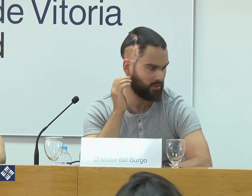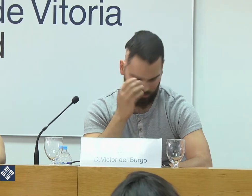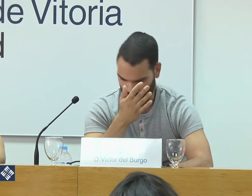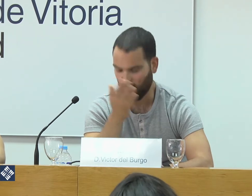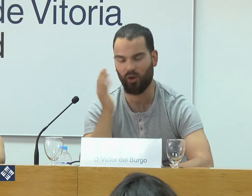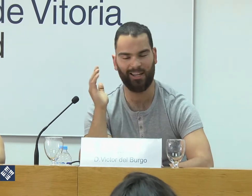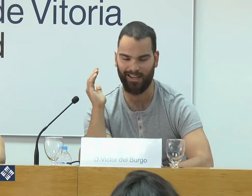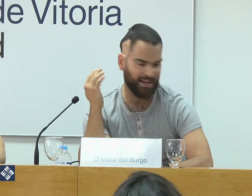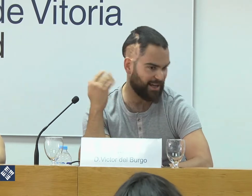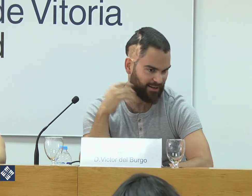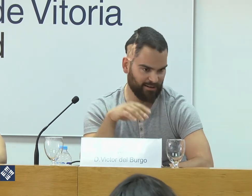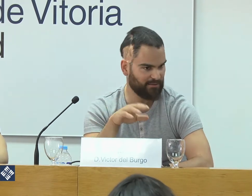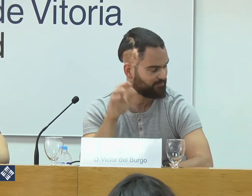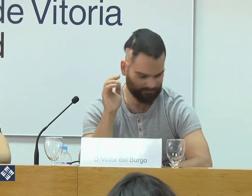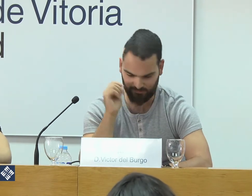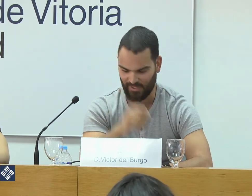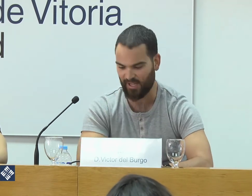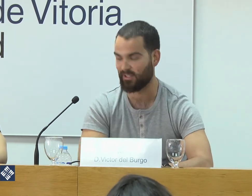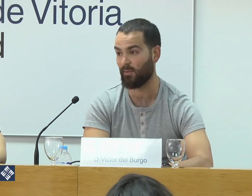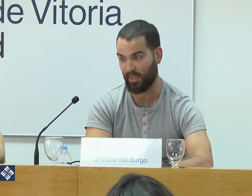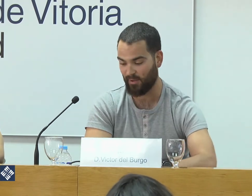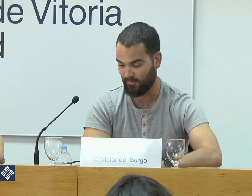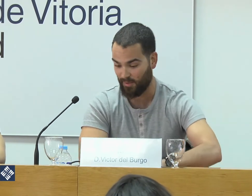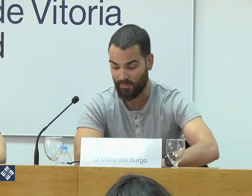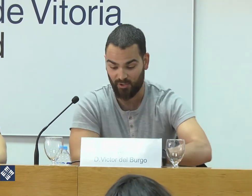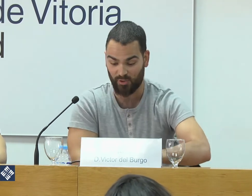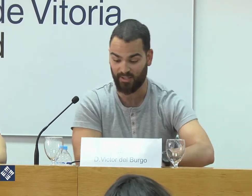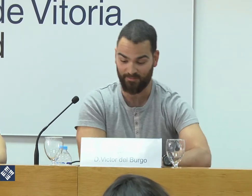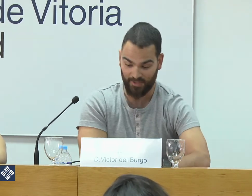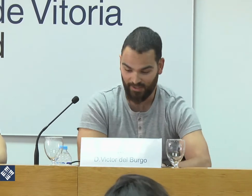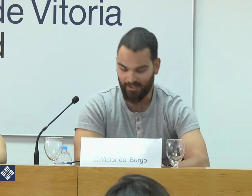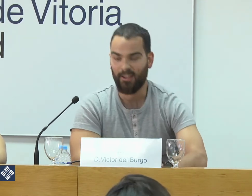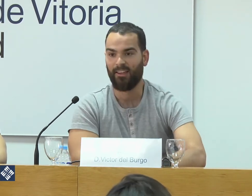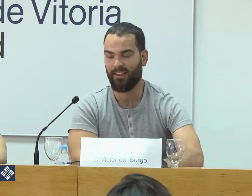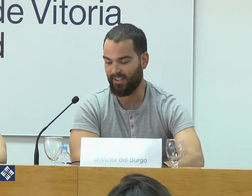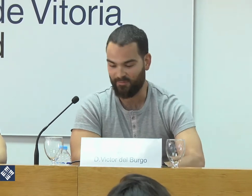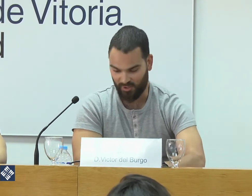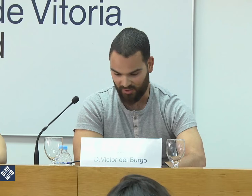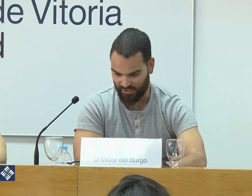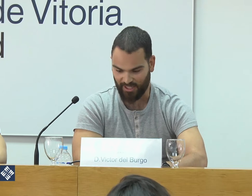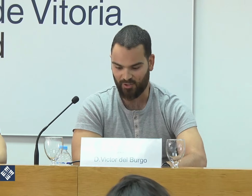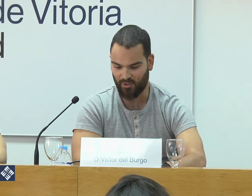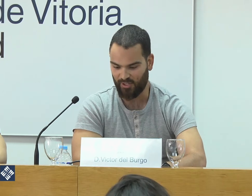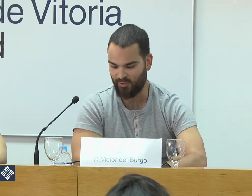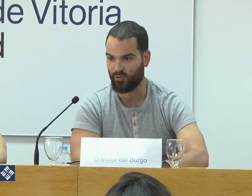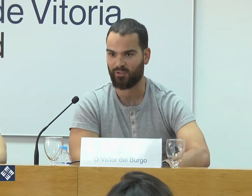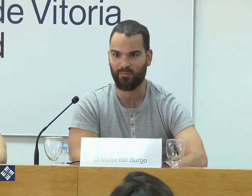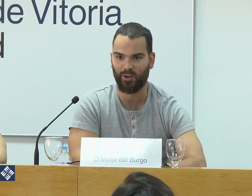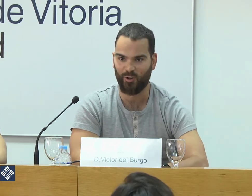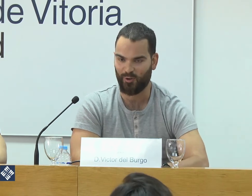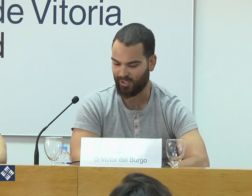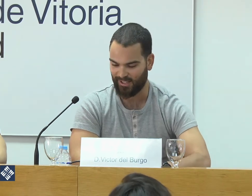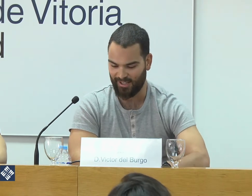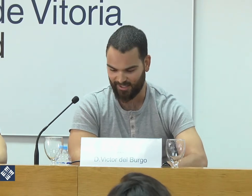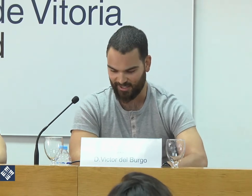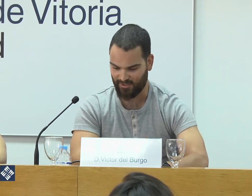pelo original, tal, sé que me queda bien, también me lo ha dicho mucha gente, pero no es este caso, no es un corte de